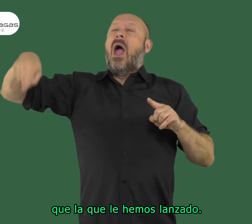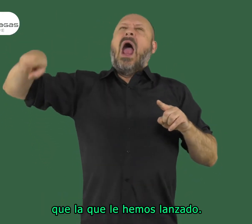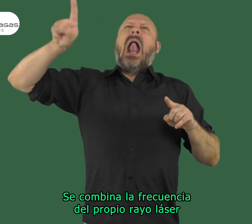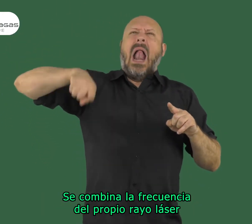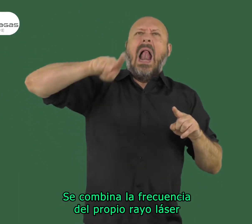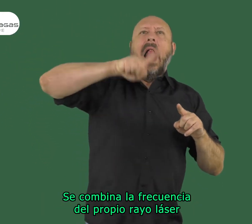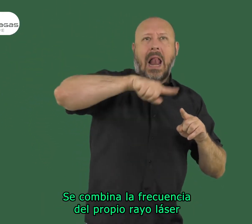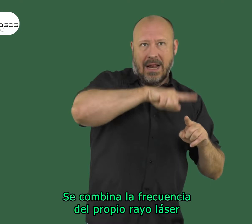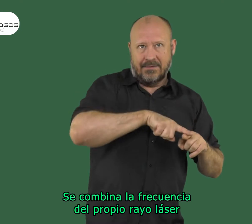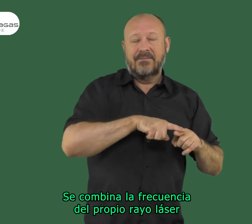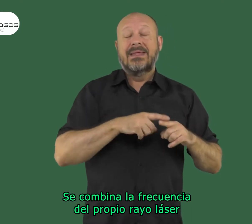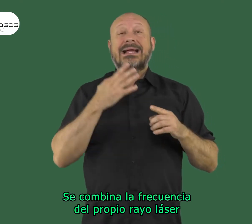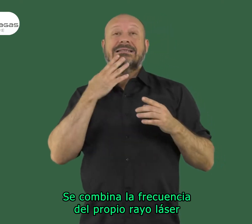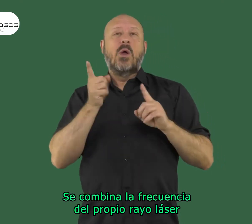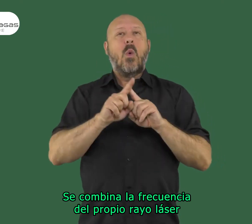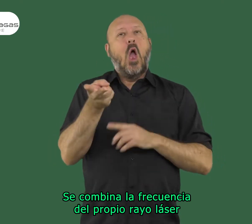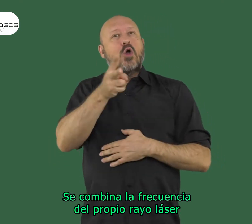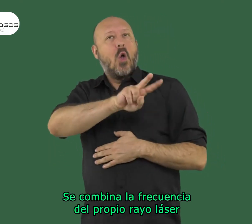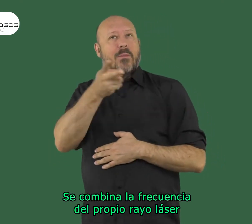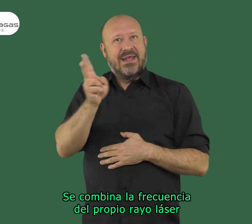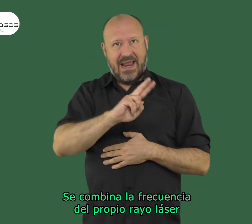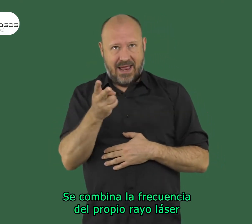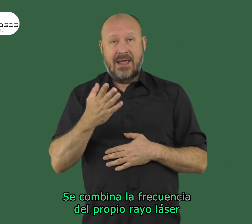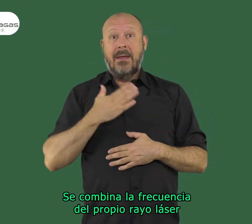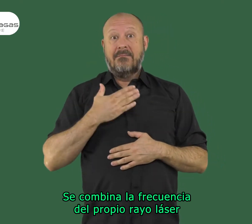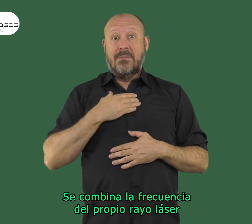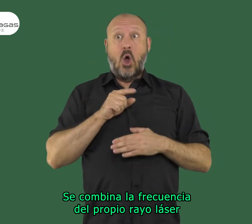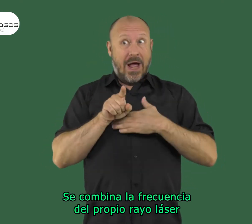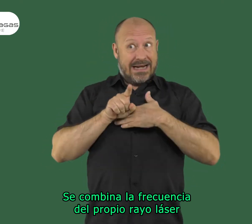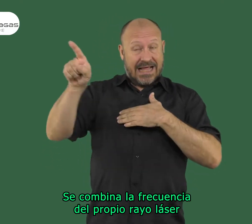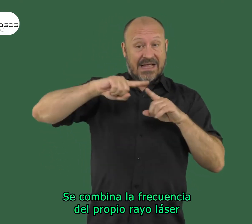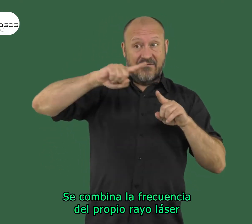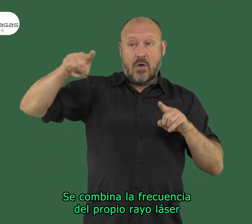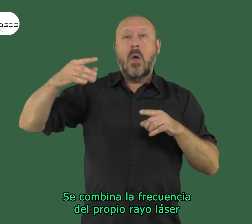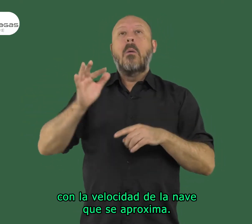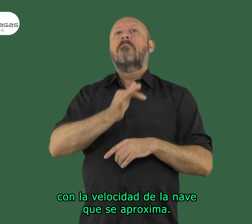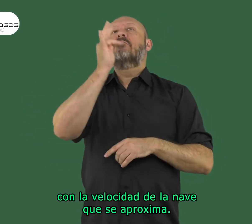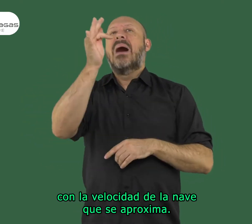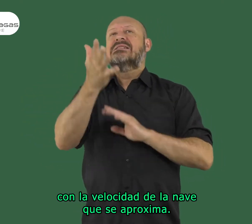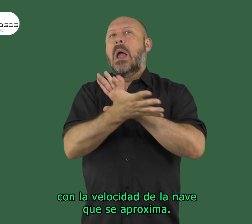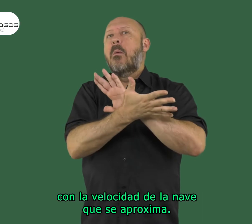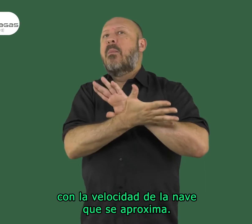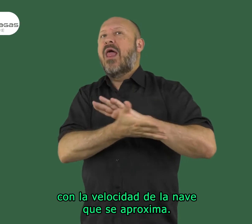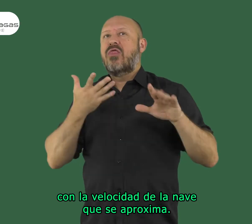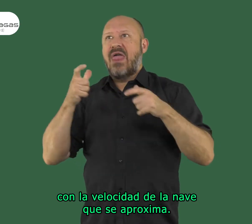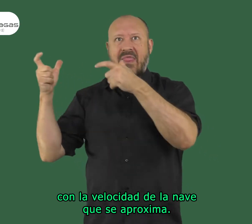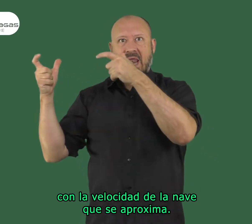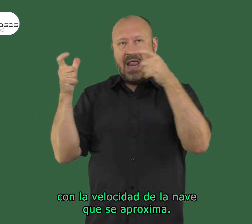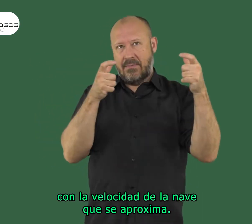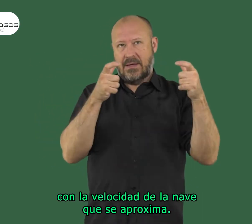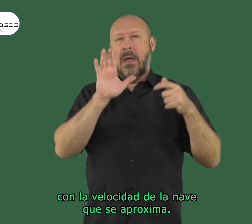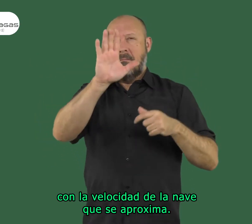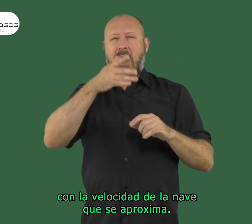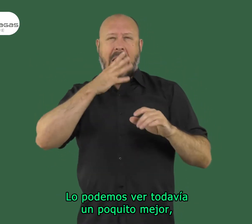lanzado. Se combina la frecuencia del propio rayo láser con la velocidad de la nave que